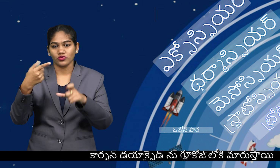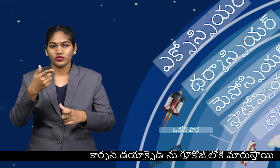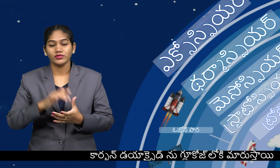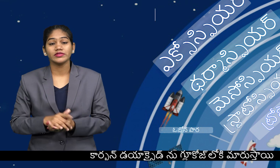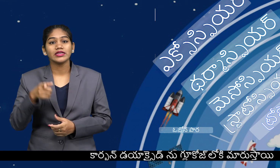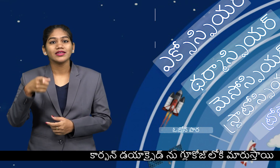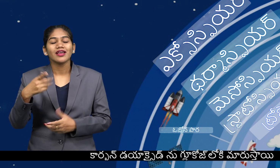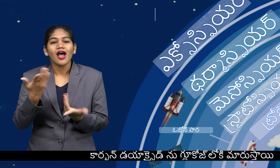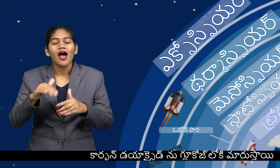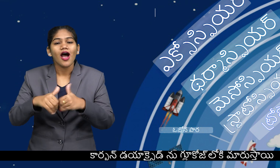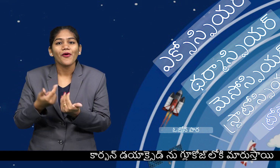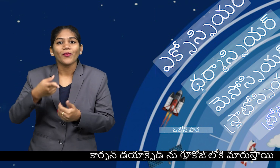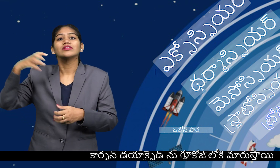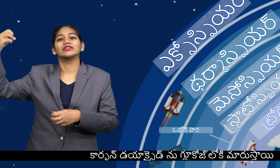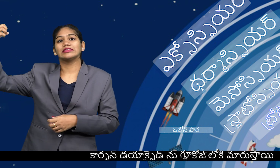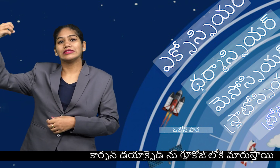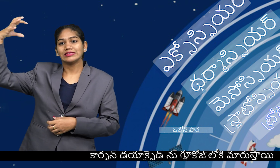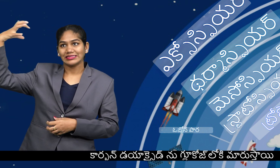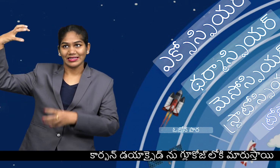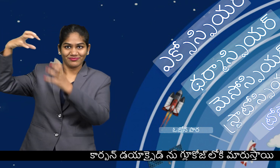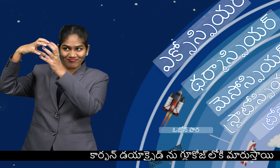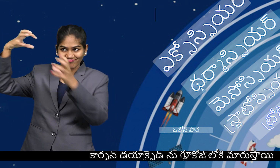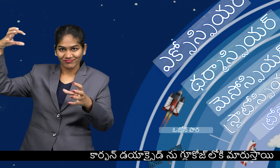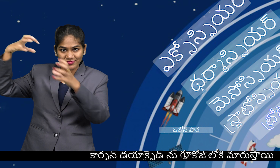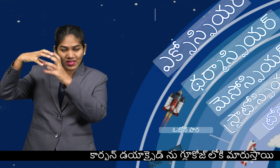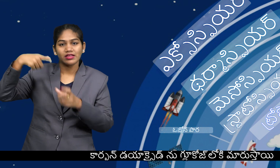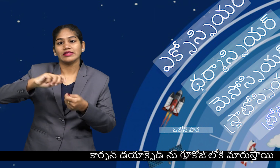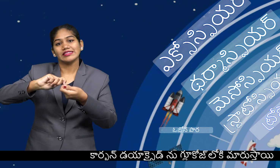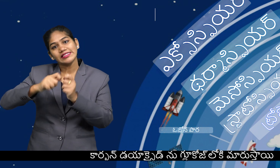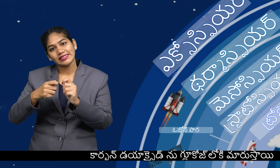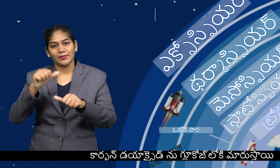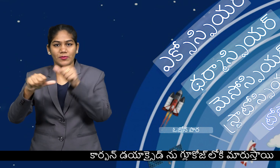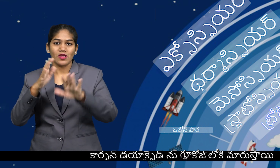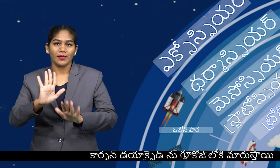కార్బన్ డయాక్సైడ్ని గ్లూకోజ్లోకి మారుస్తాయి.